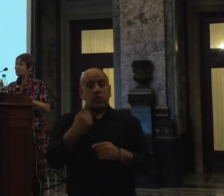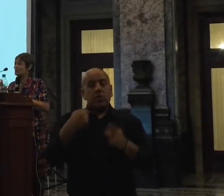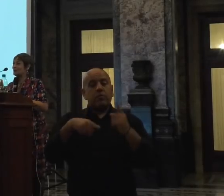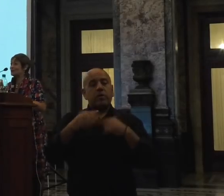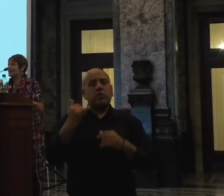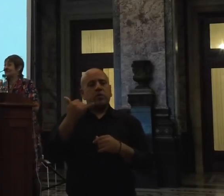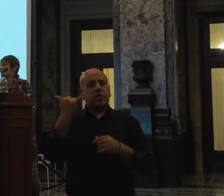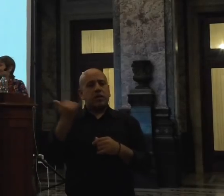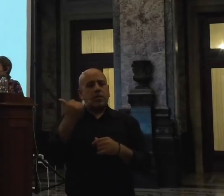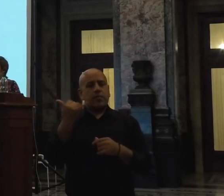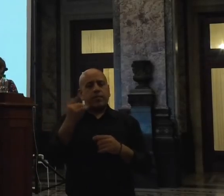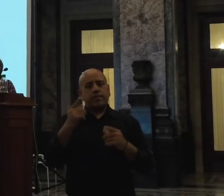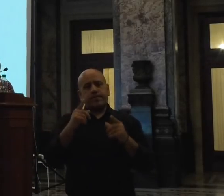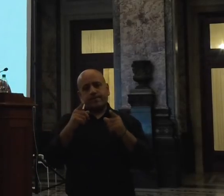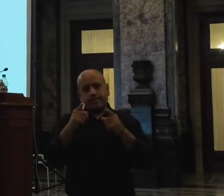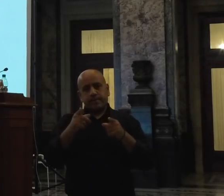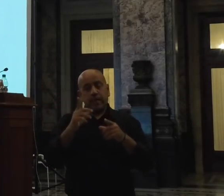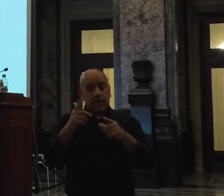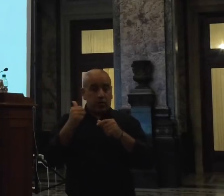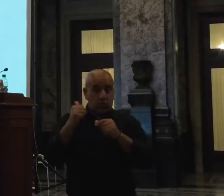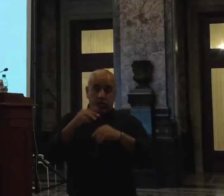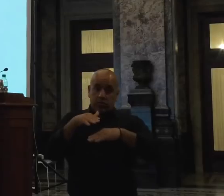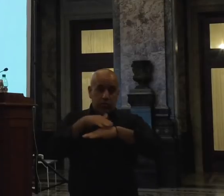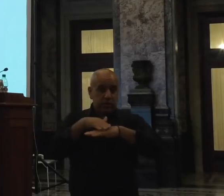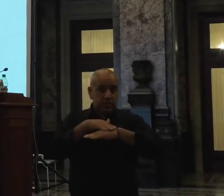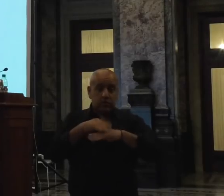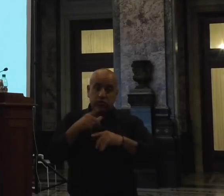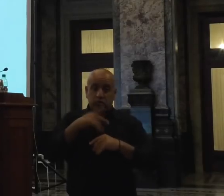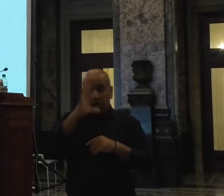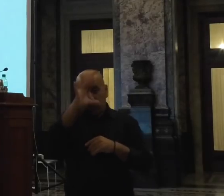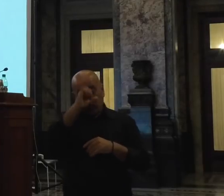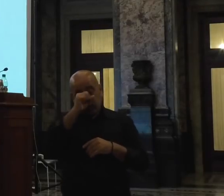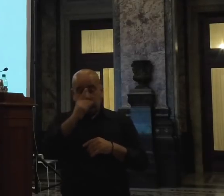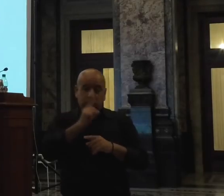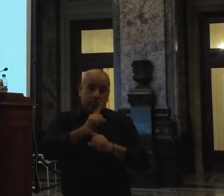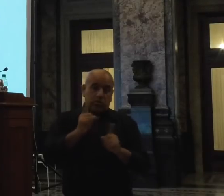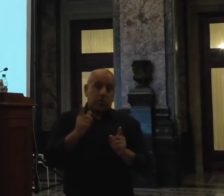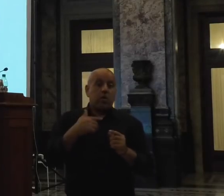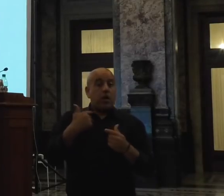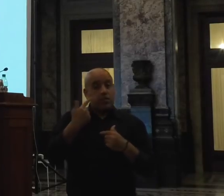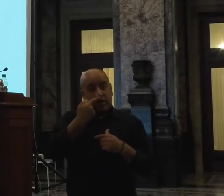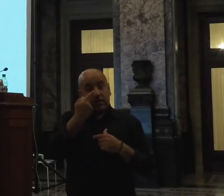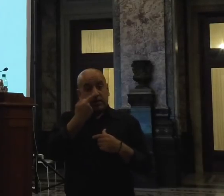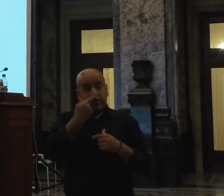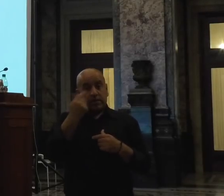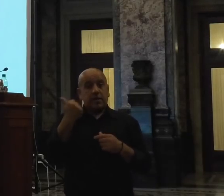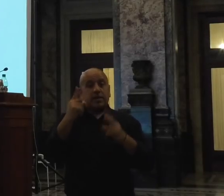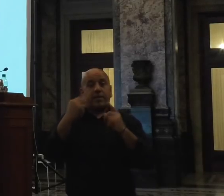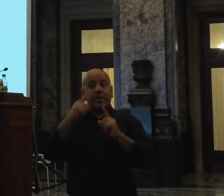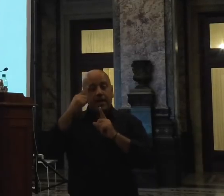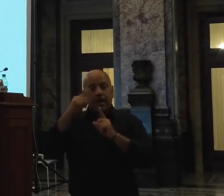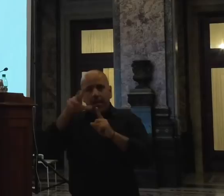mucho tiempo, sabiendo que esta es la parte más básica, yo no diría aburrida, muchos pueden decir aburrida, para mí muy interesante, de la